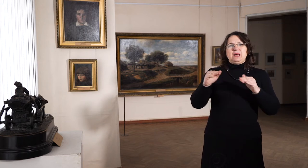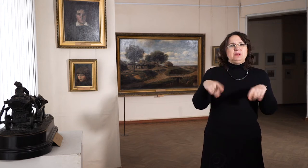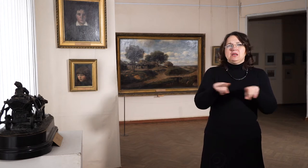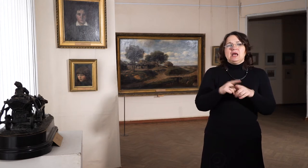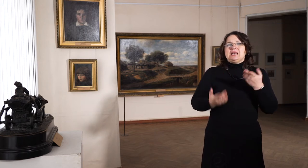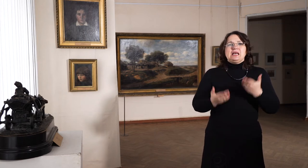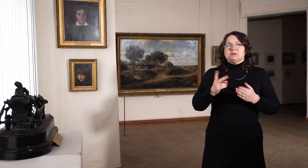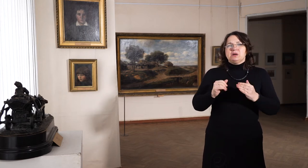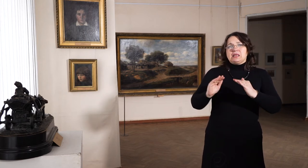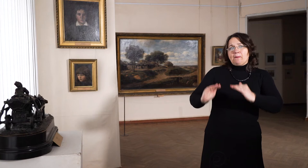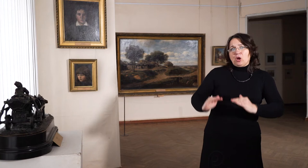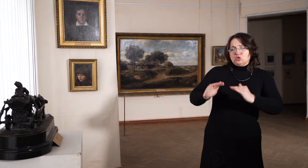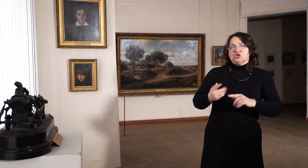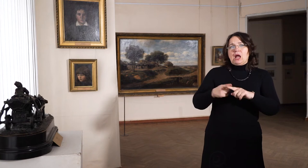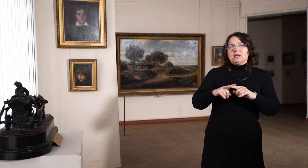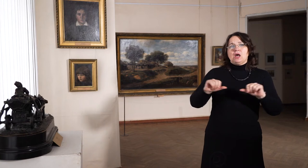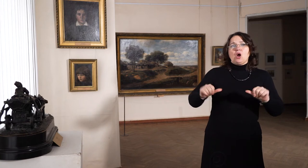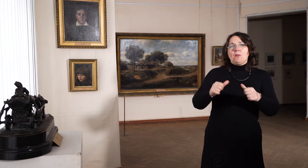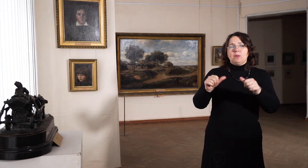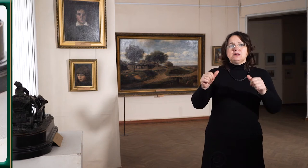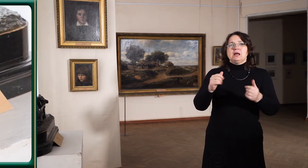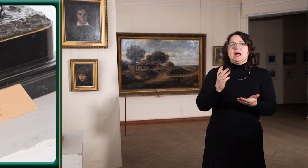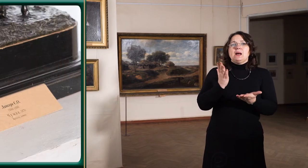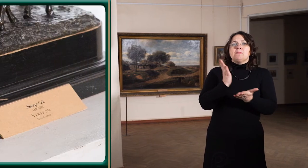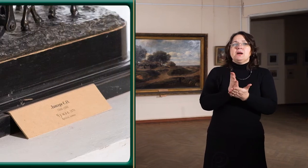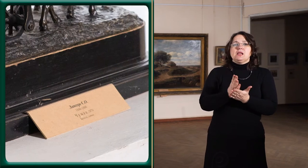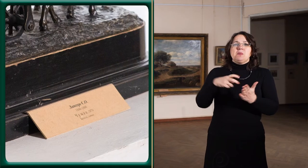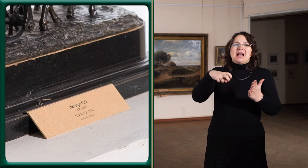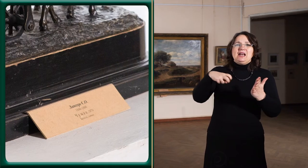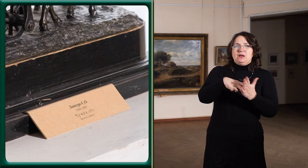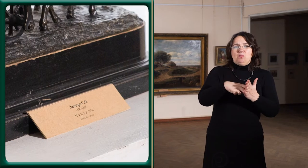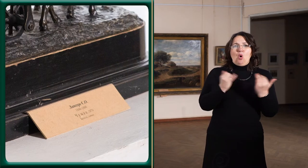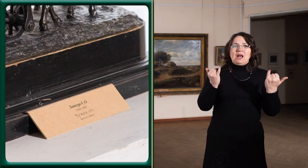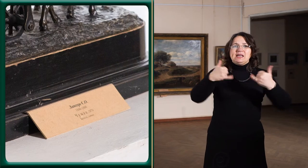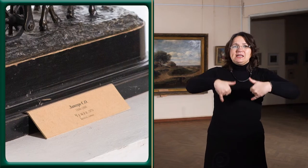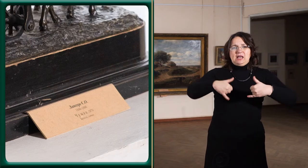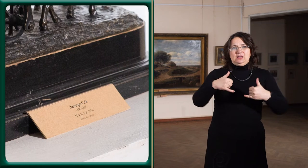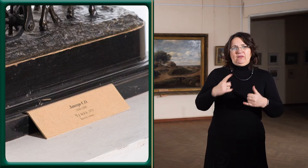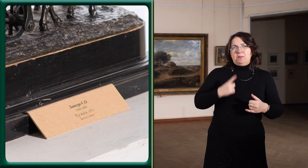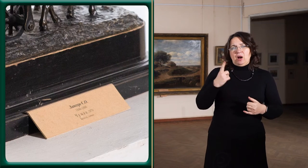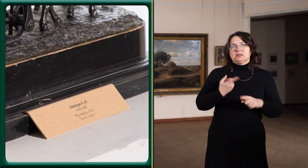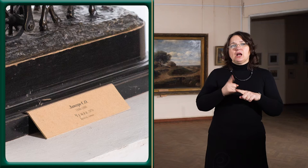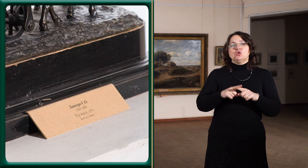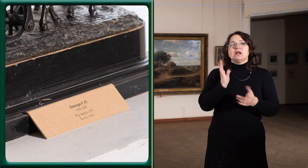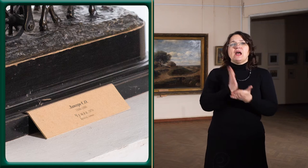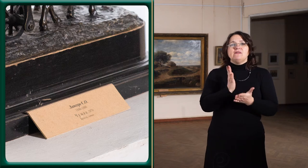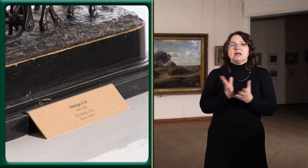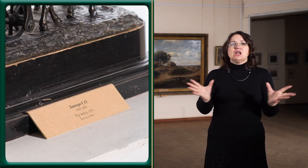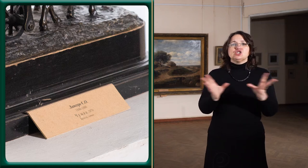этой композиции не стояло клеймо литейного мастера, который является соавтором самого скульптора и